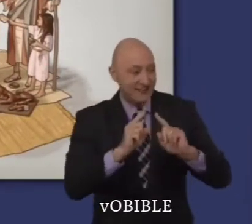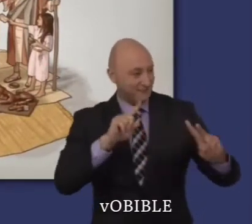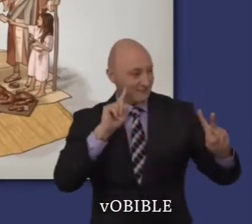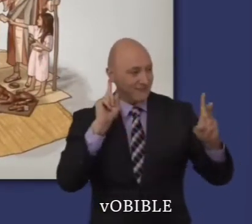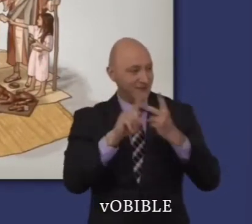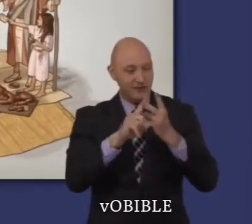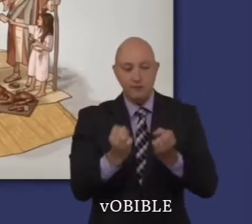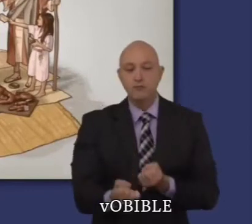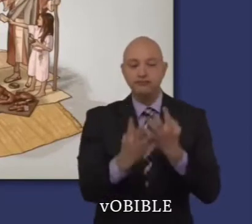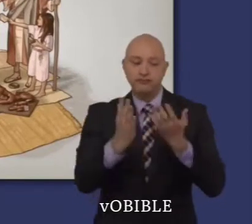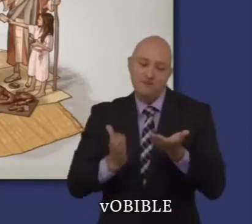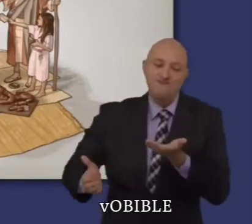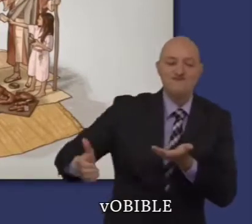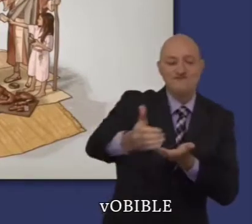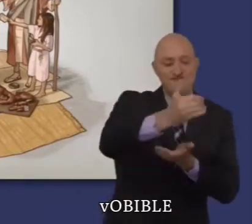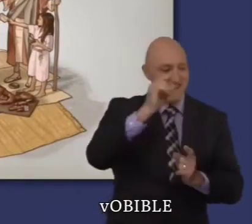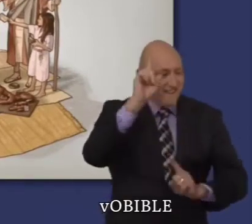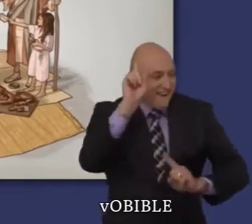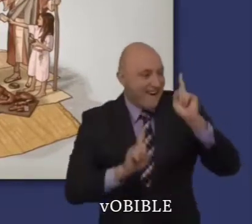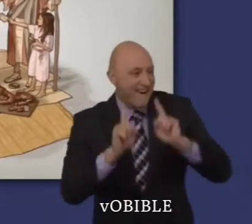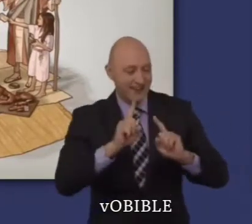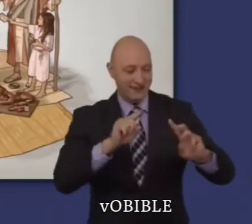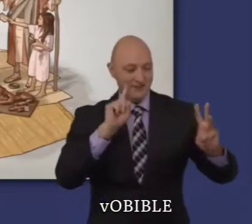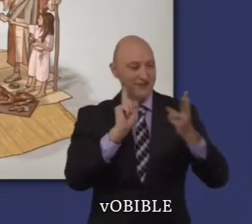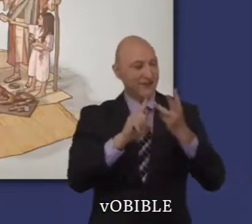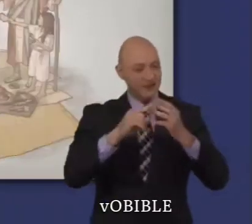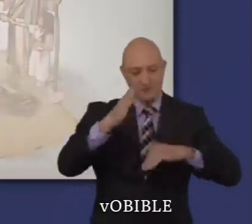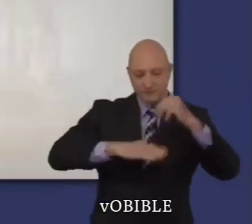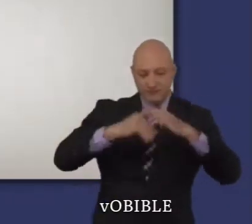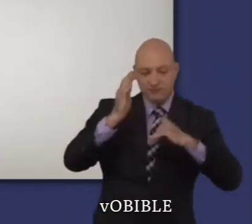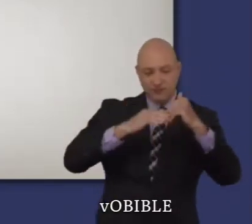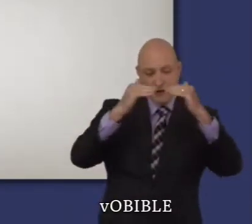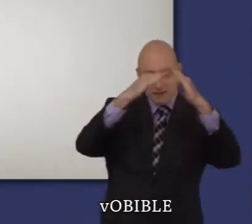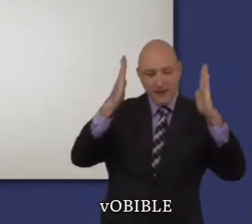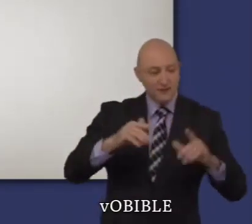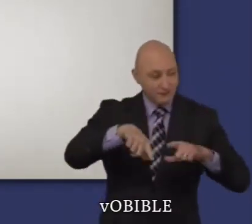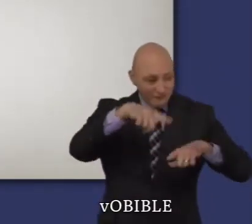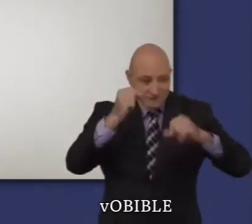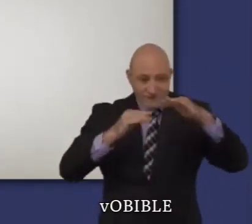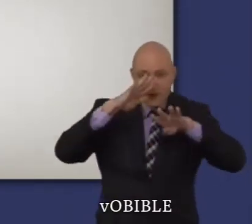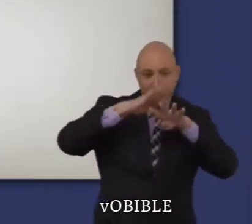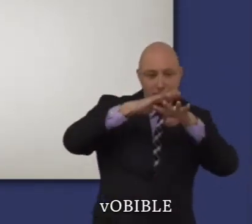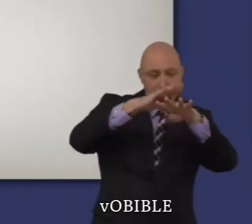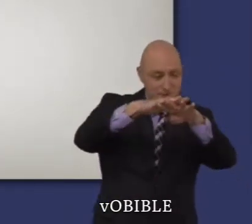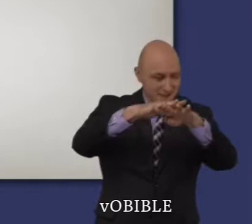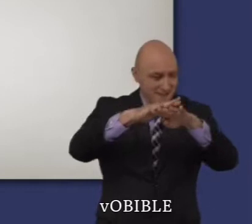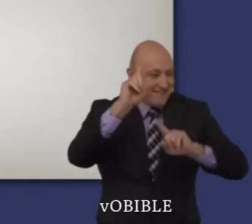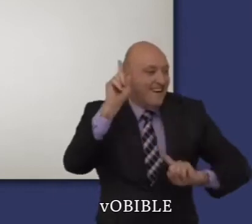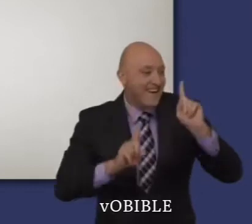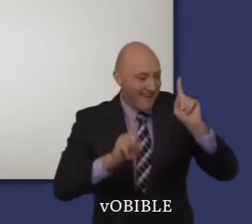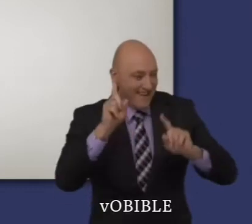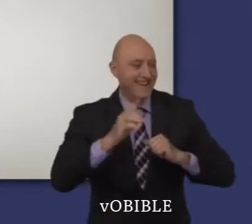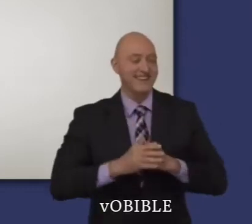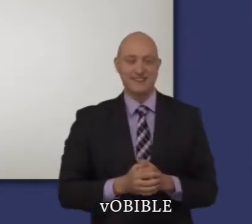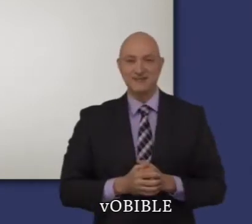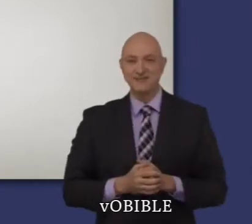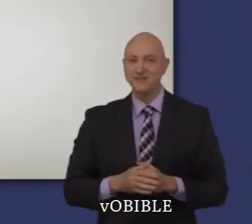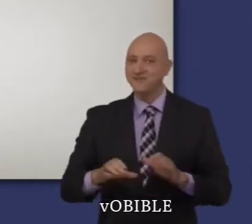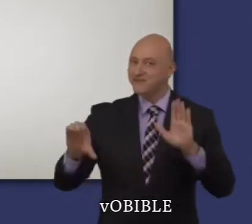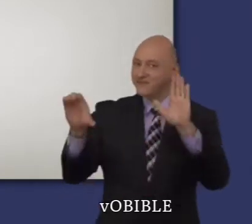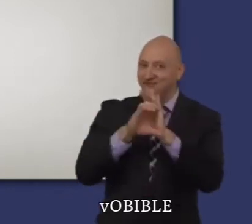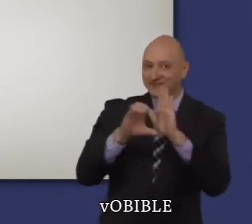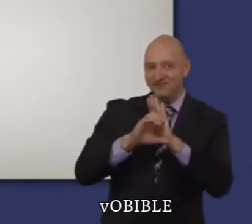Au chapitre 16, Moïse redit au peuple de Dieu qu'il doit célébrer la Pâque, ainsi que les 3 grandes fêtes, la